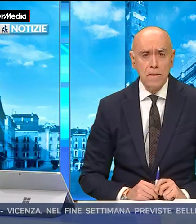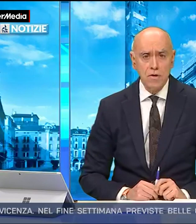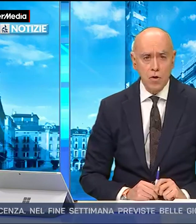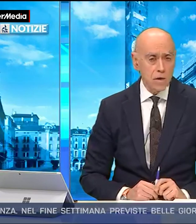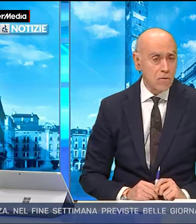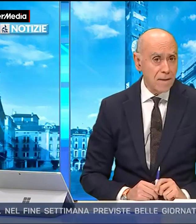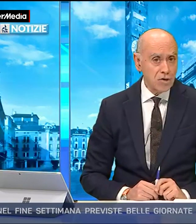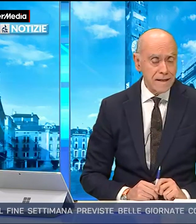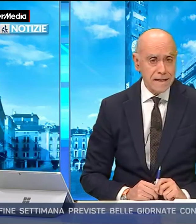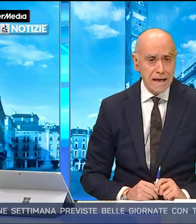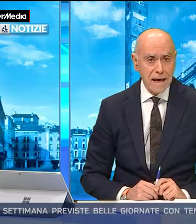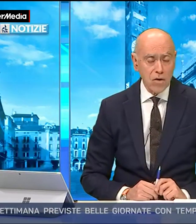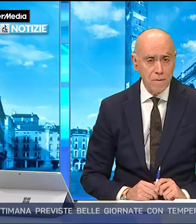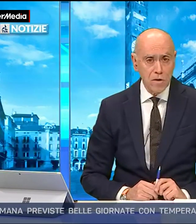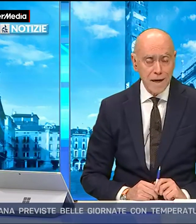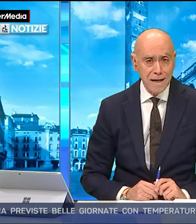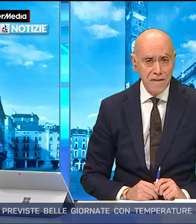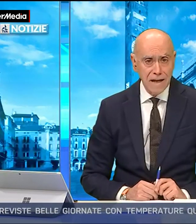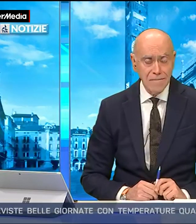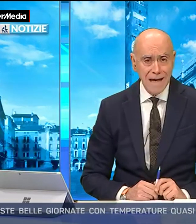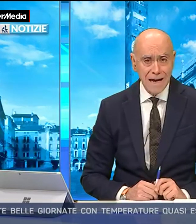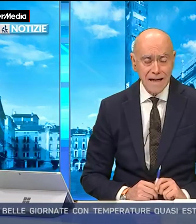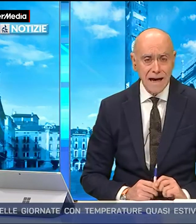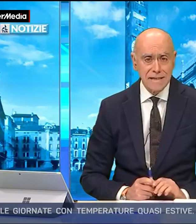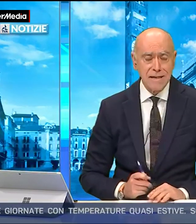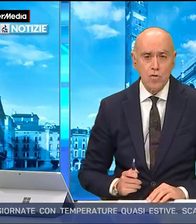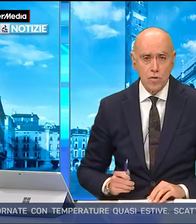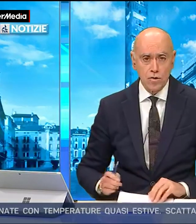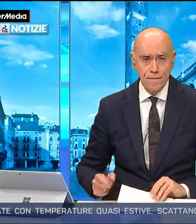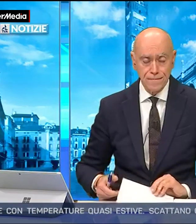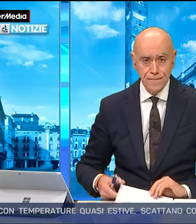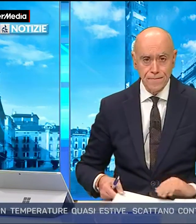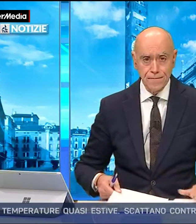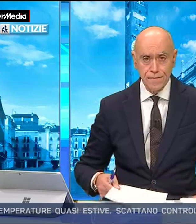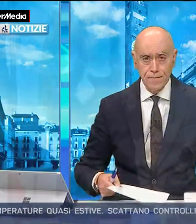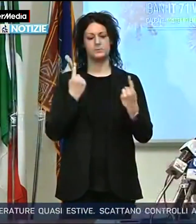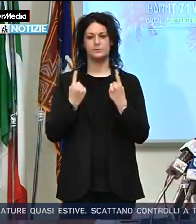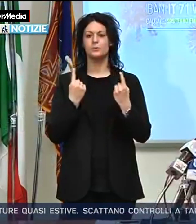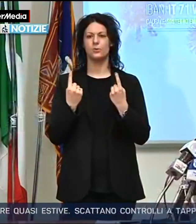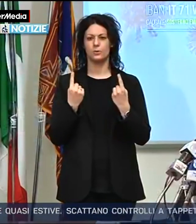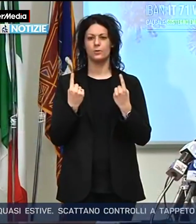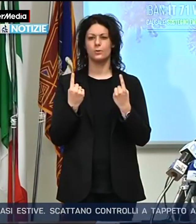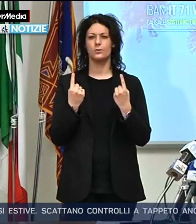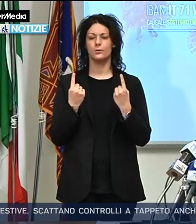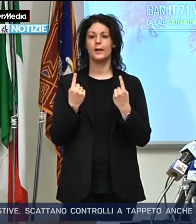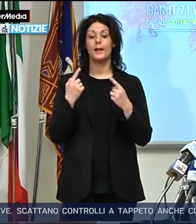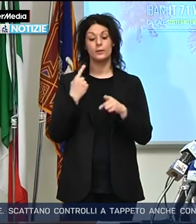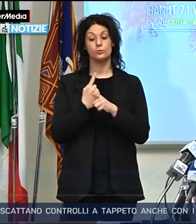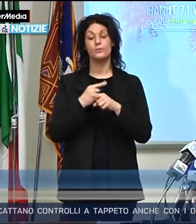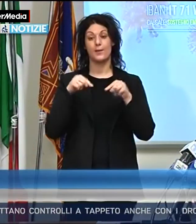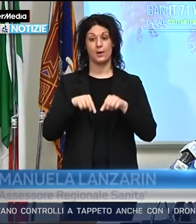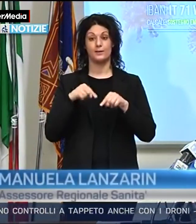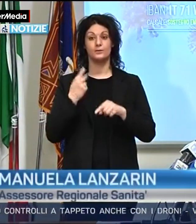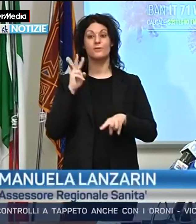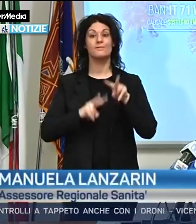ultimi giorni, un'emergenza che ha colpito anche Villa Miari a Sant'Orso. Iniziamo a valutare